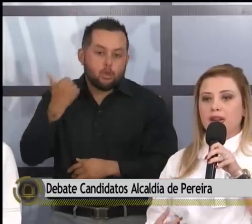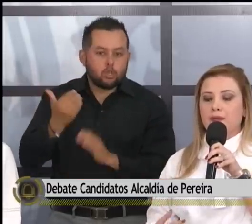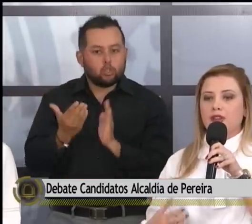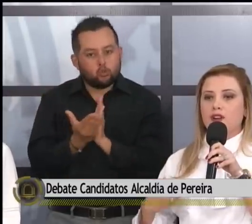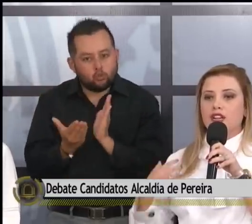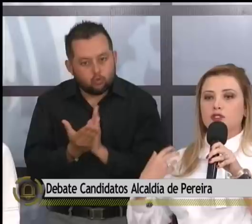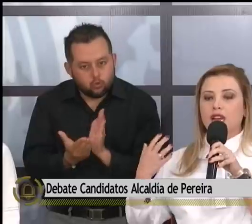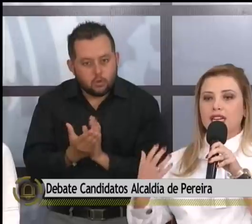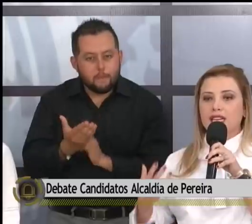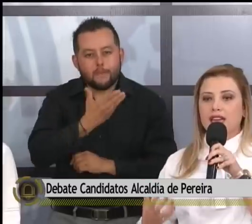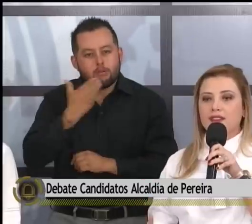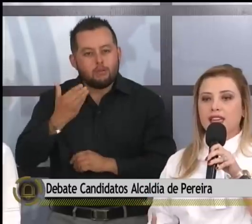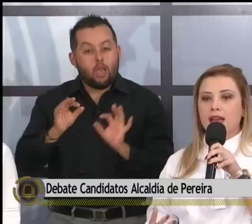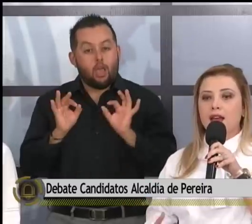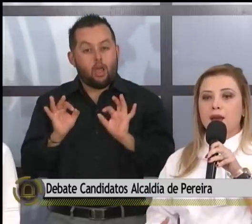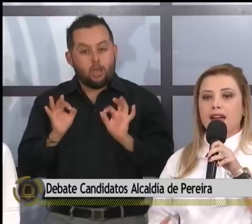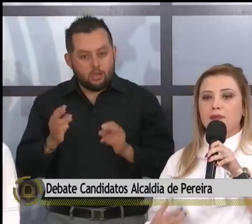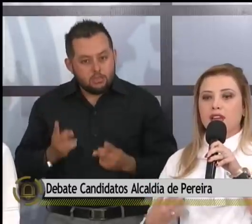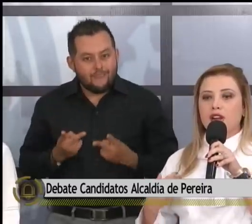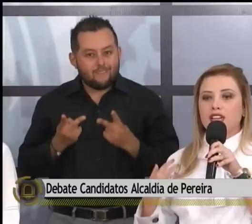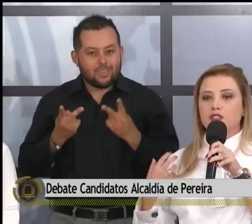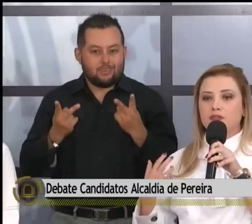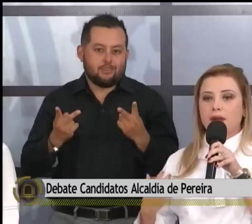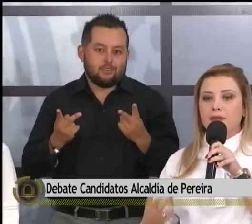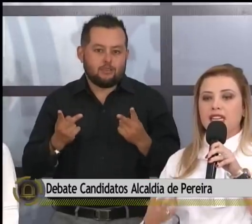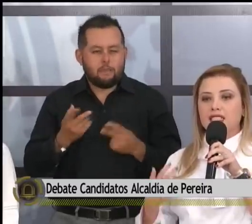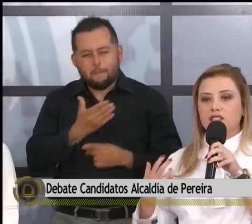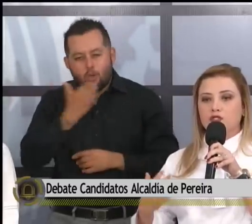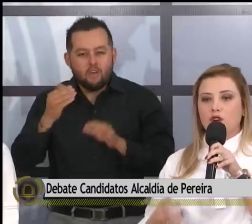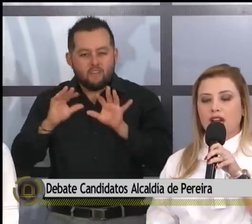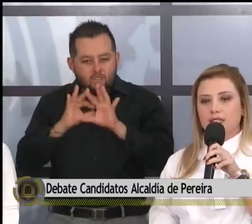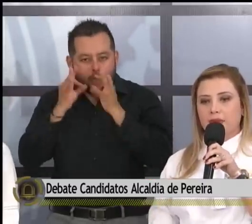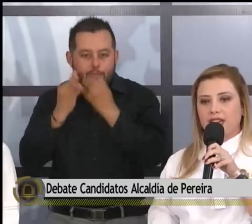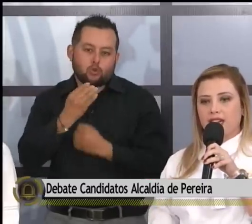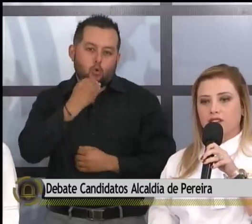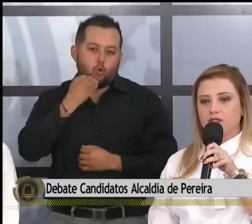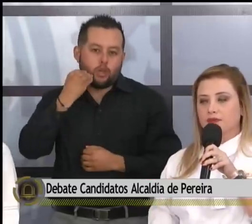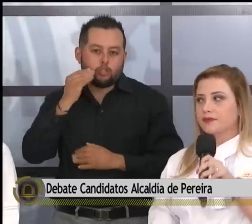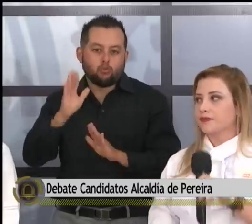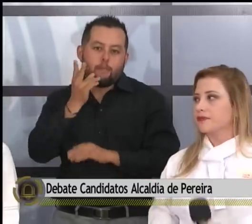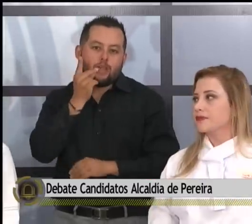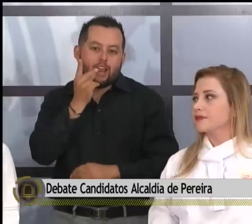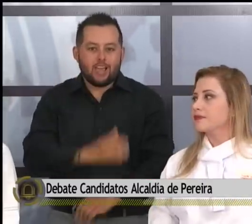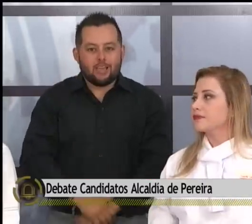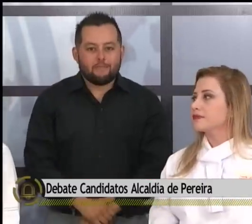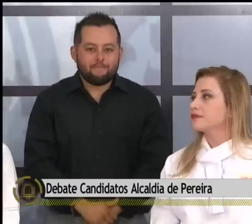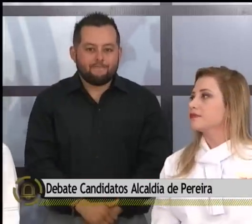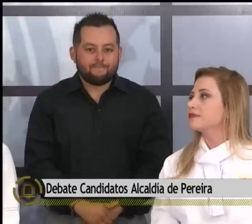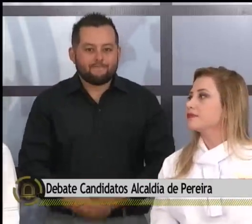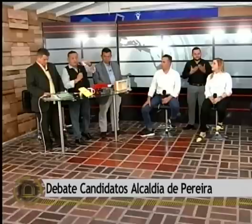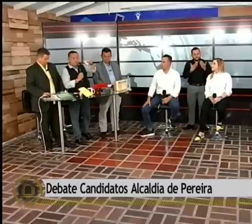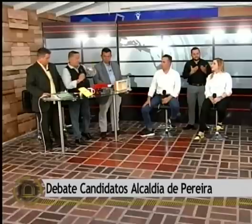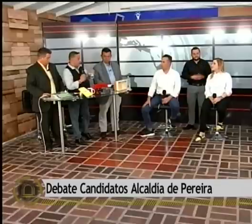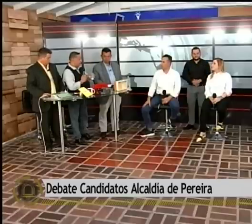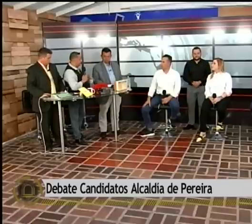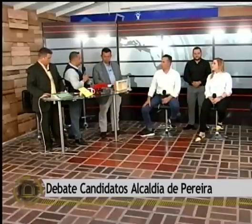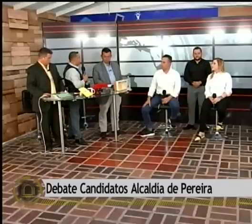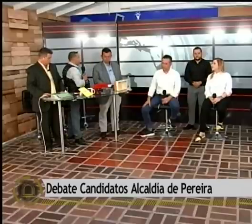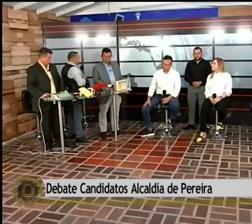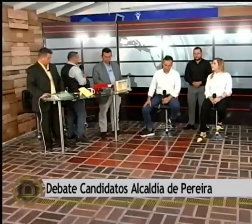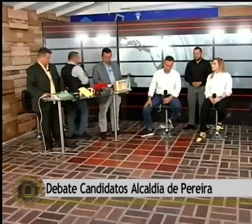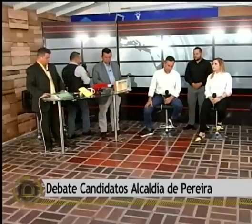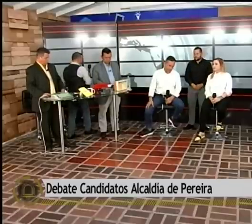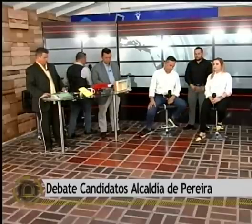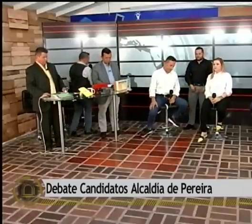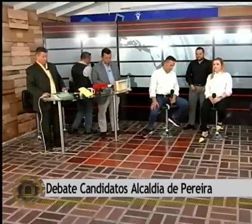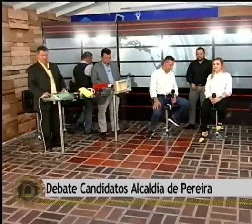estudios, para mejorar su calidad de vida, para mejorar sus familias y sus hogares pereiranos. Gracias. Me voy con esta a